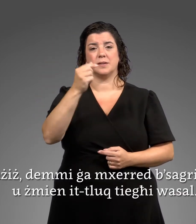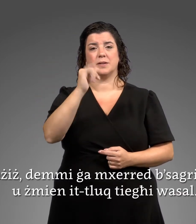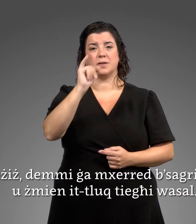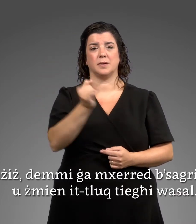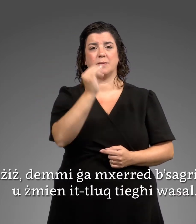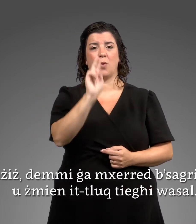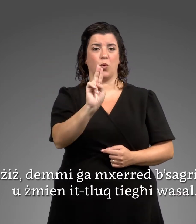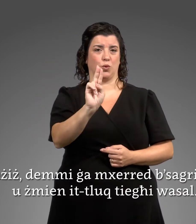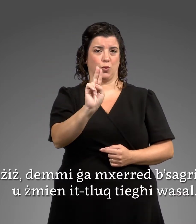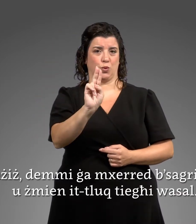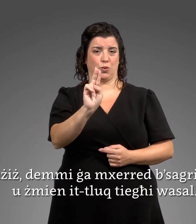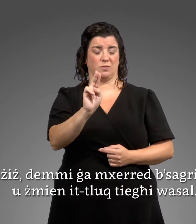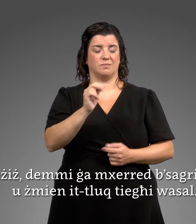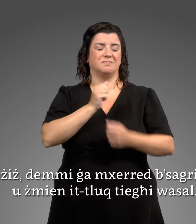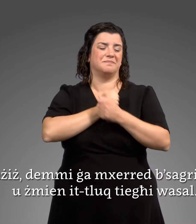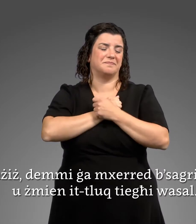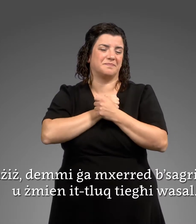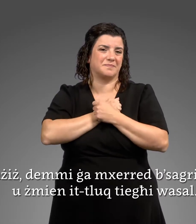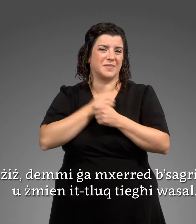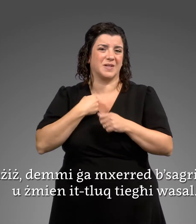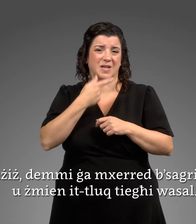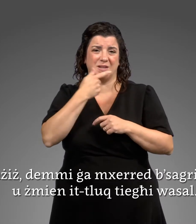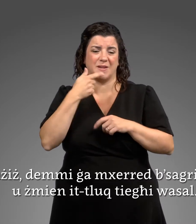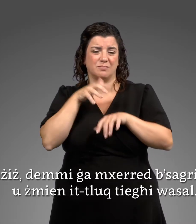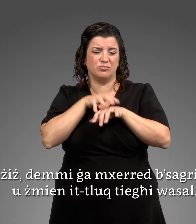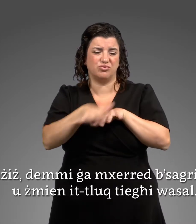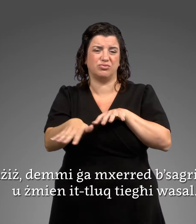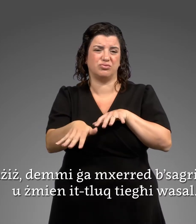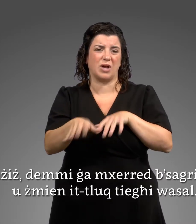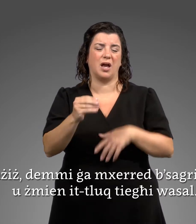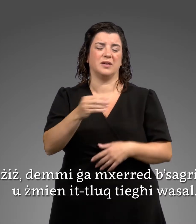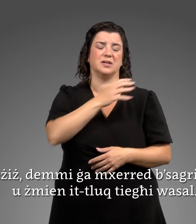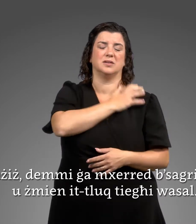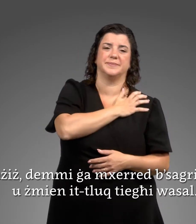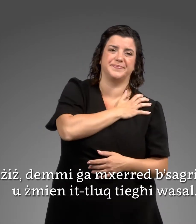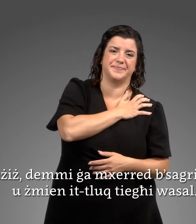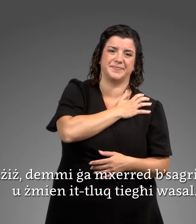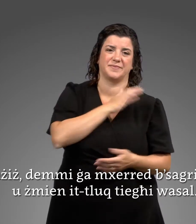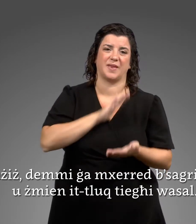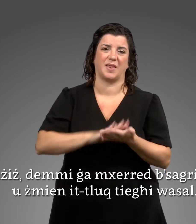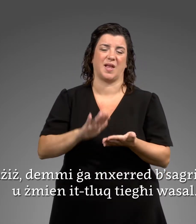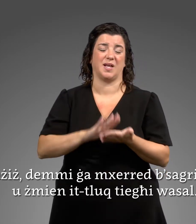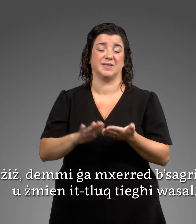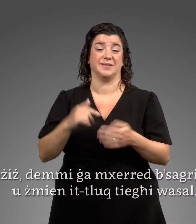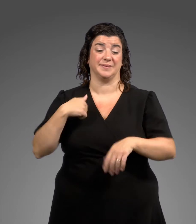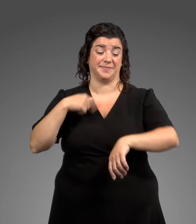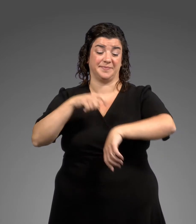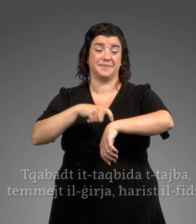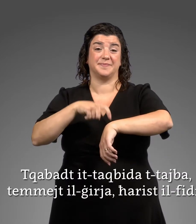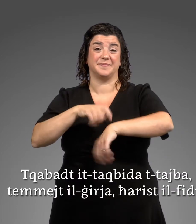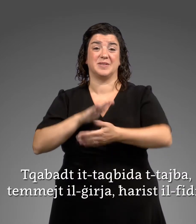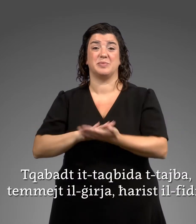Aziz Demmi ġam xerret b-sagrifitju Uzzmien it-luqtijaj wasal